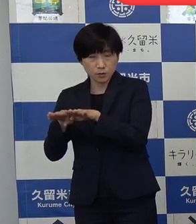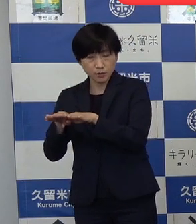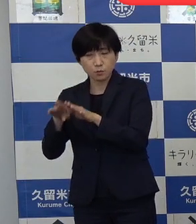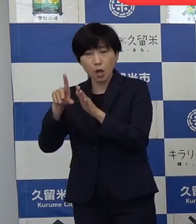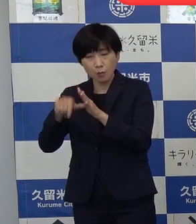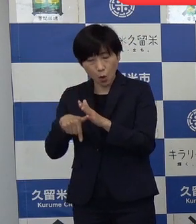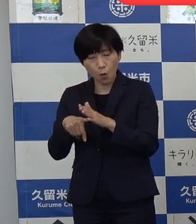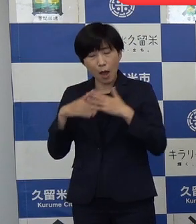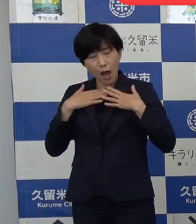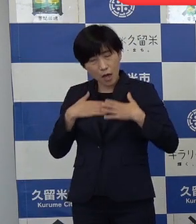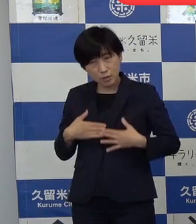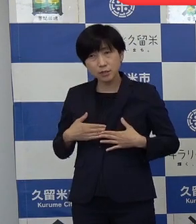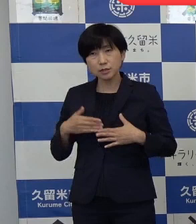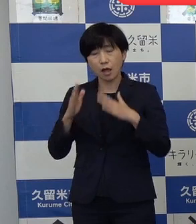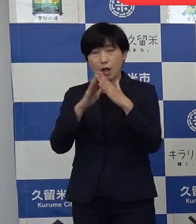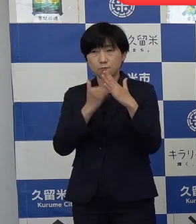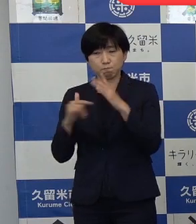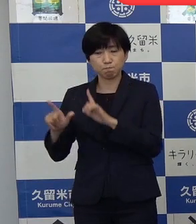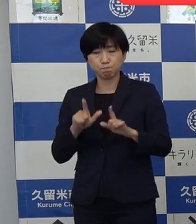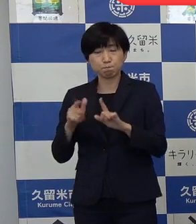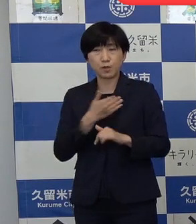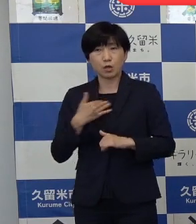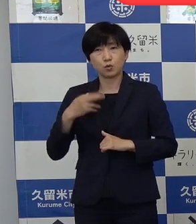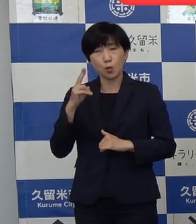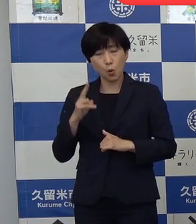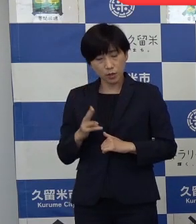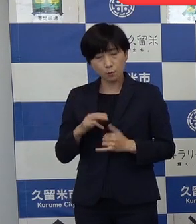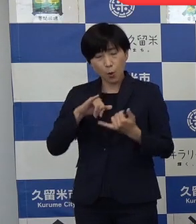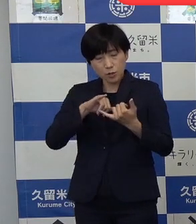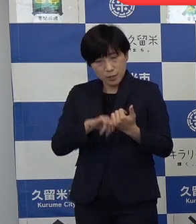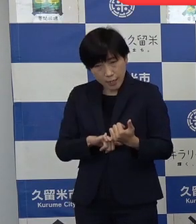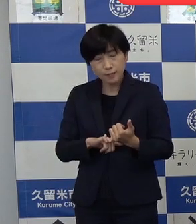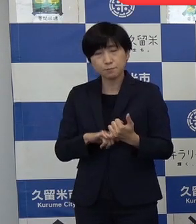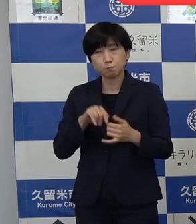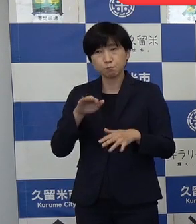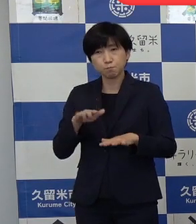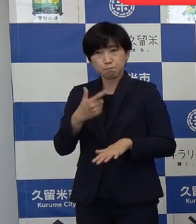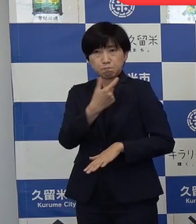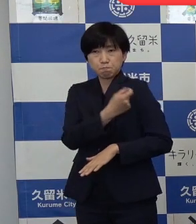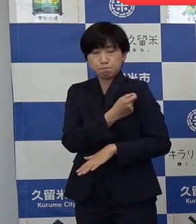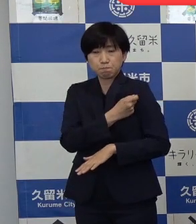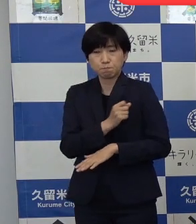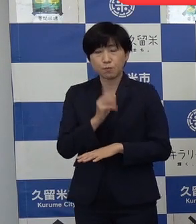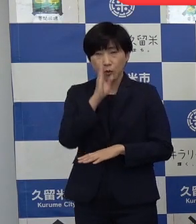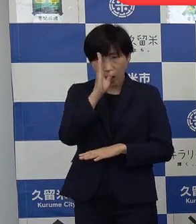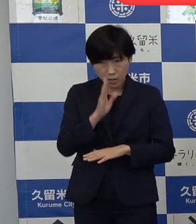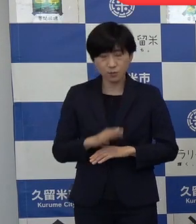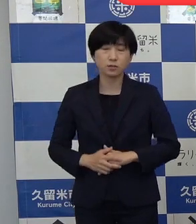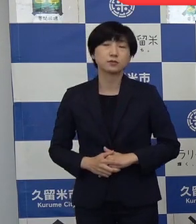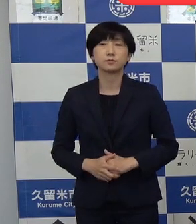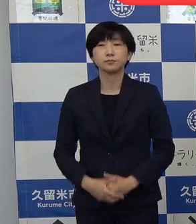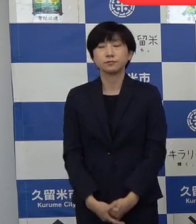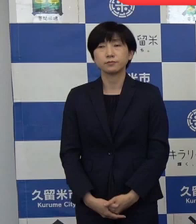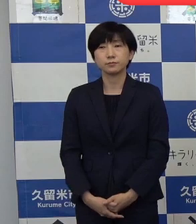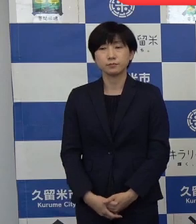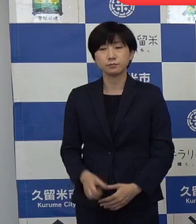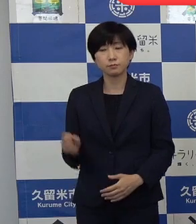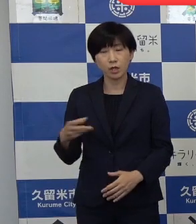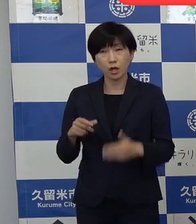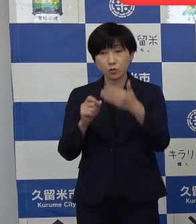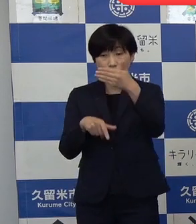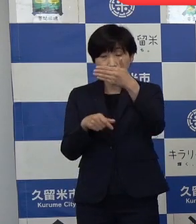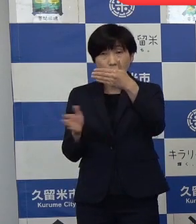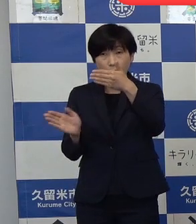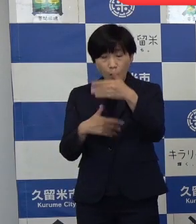して家族で過ごしていただけるように、ぜひこの機会を利用していただきたいと思っております。また9月からは